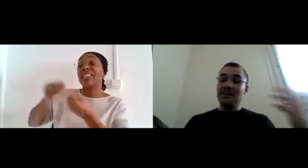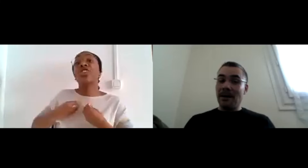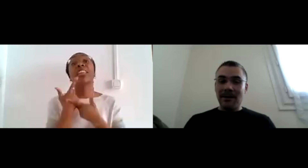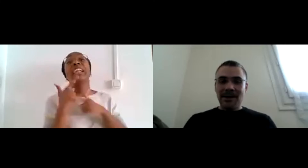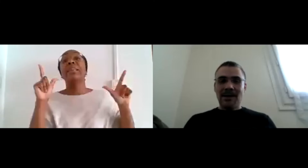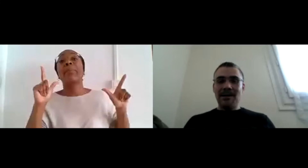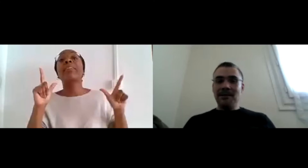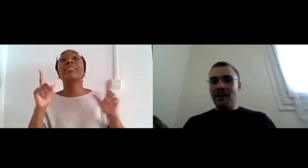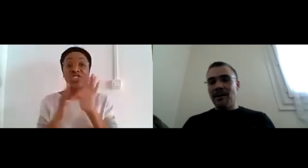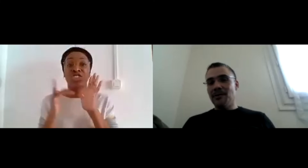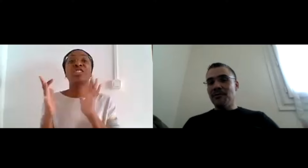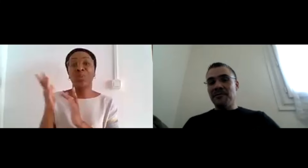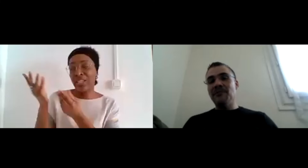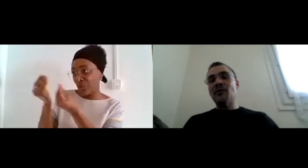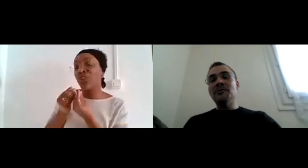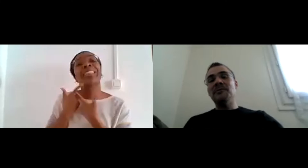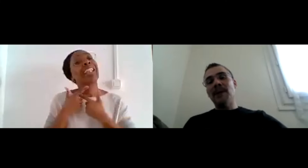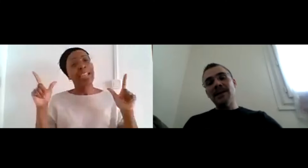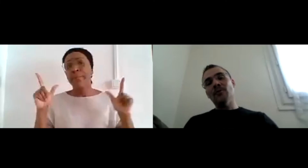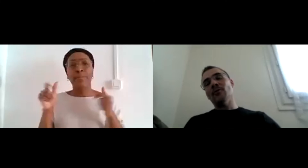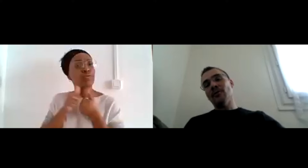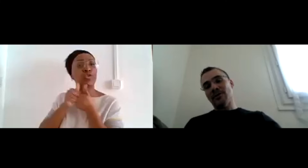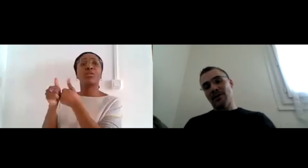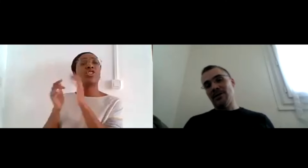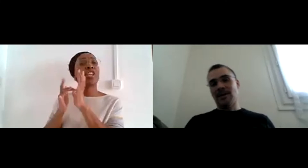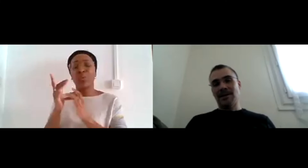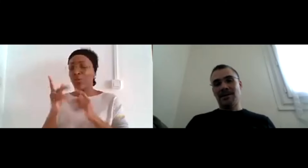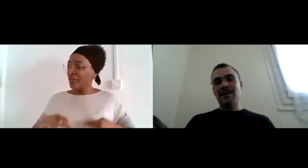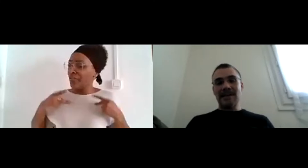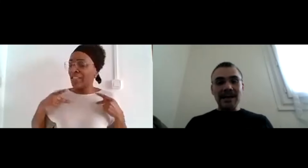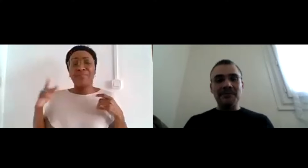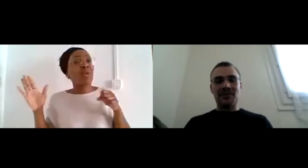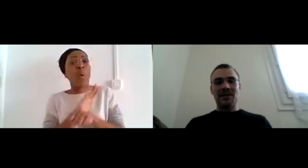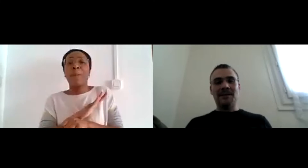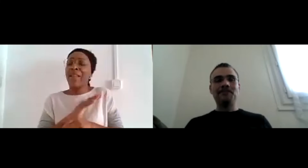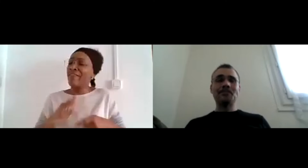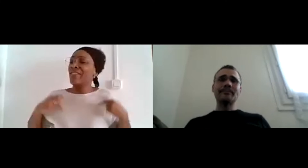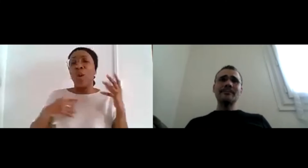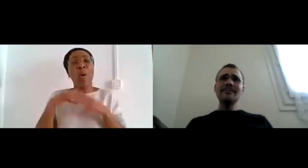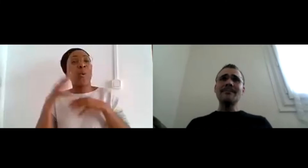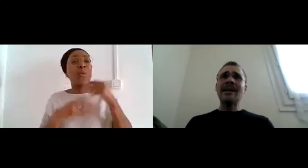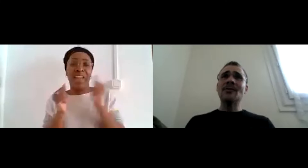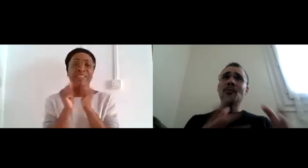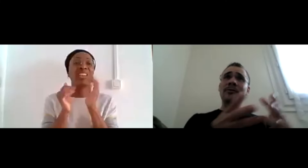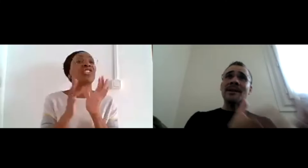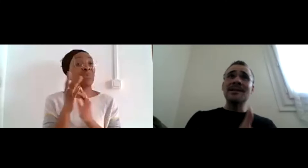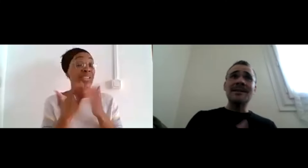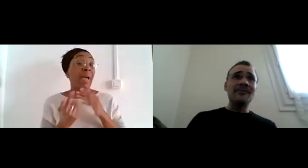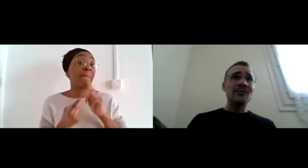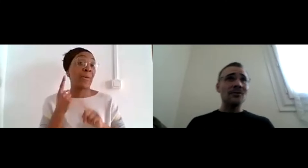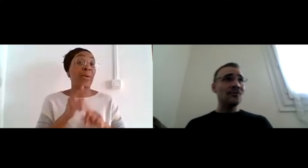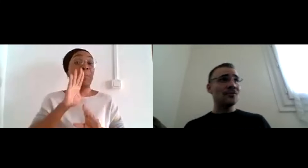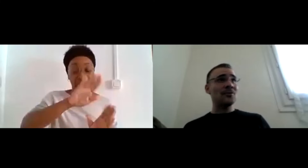rend libres, libres de vivre une vie pleine et heureuse en Jésus-Christ et c'est ça l'évangile. Et donc pour revenir à